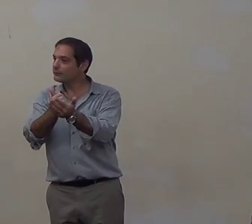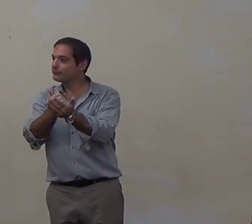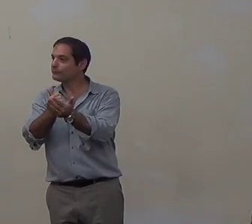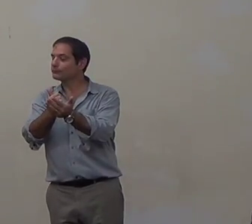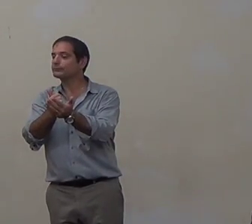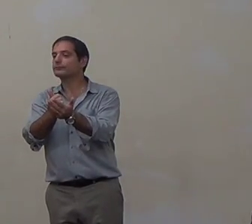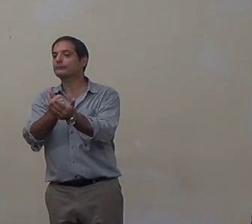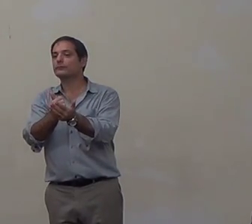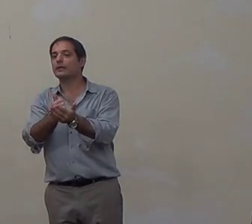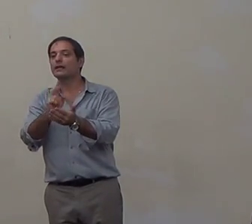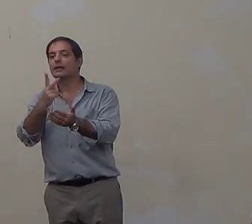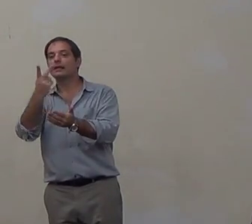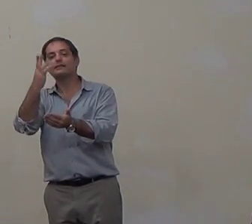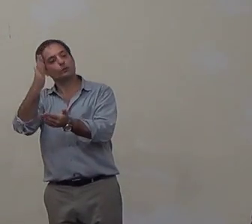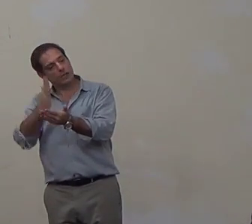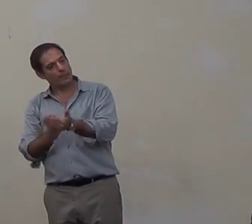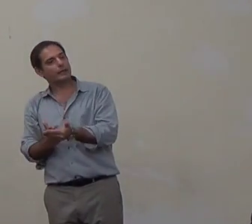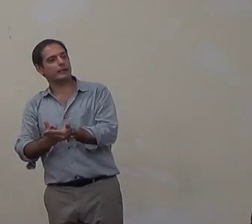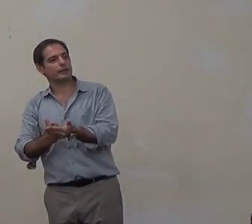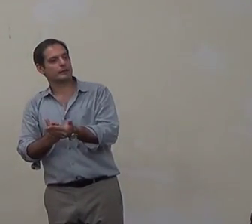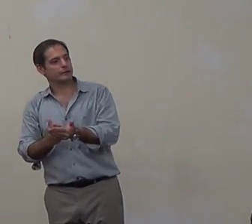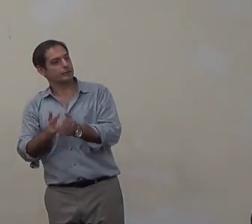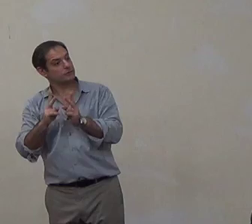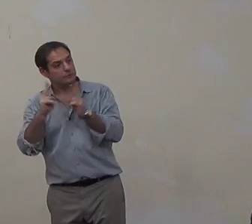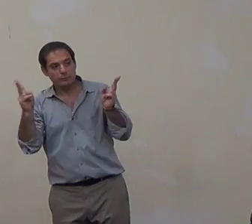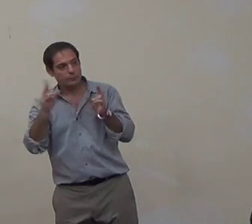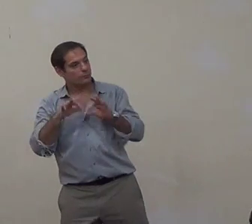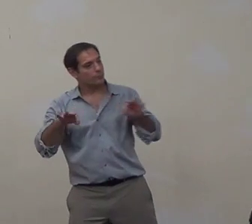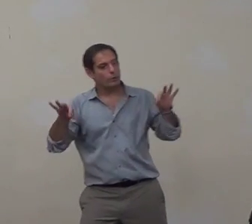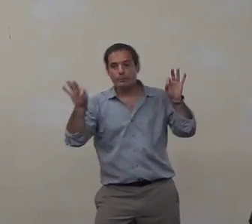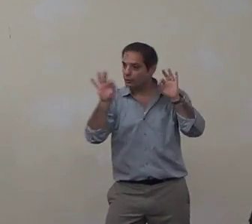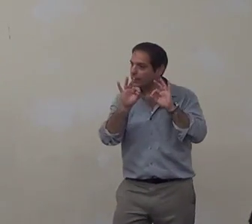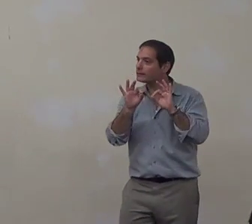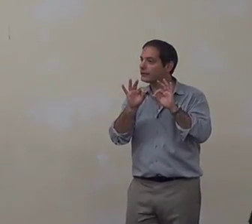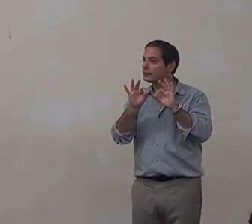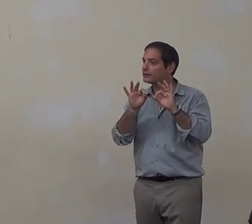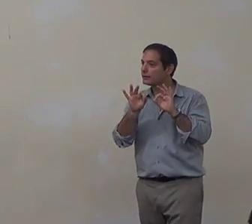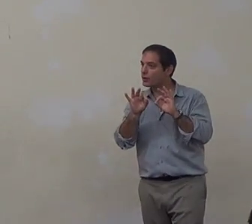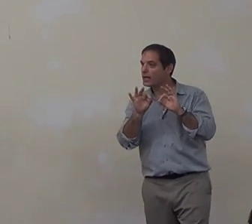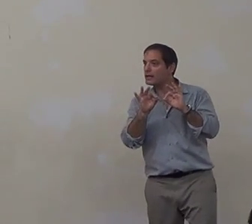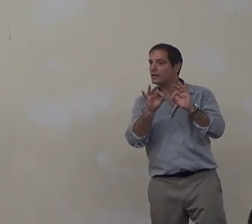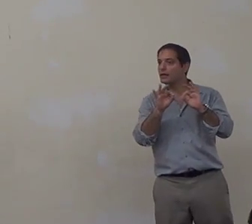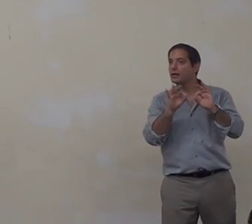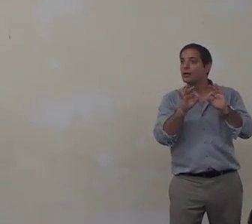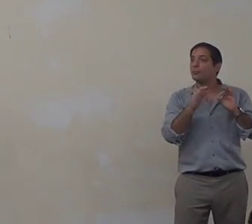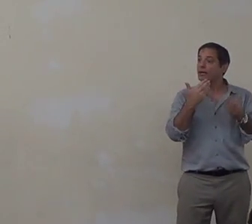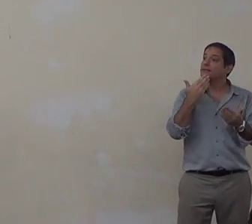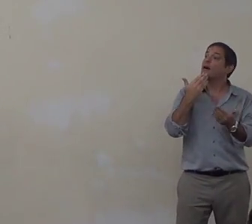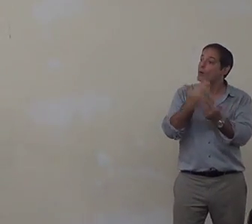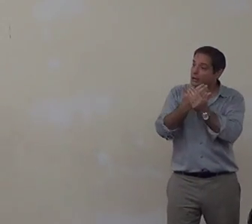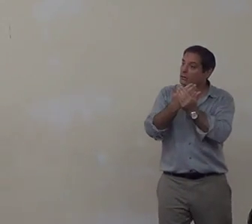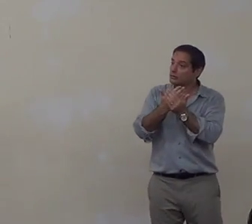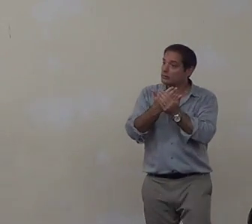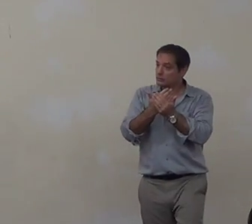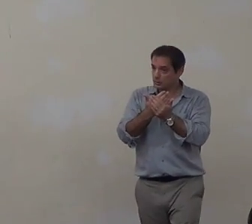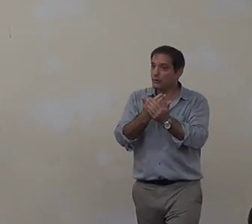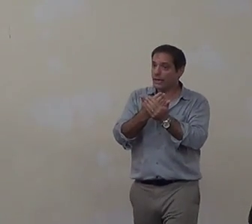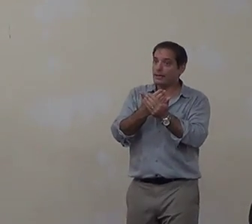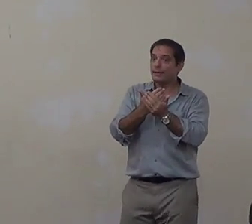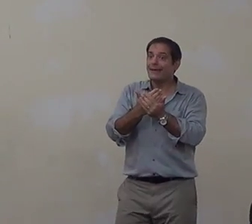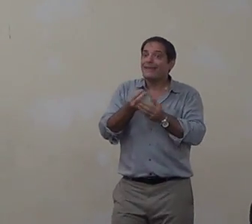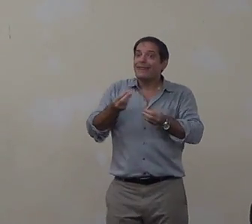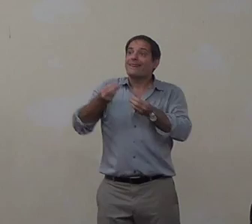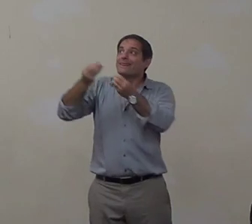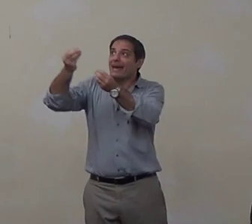Miren, la segunda parte, muy importante, ¿ok? Porque está bueno,